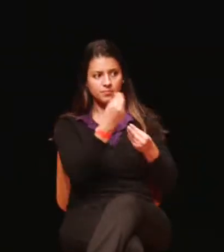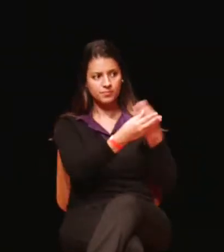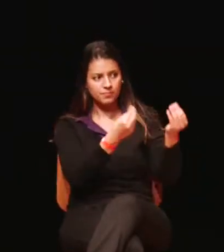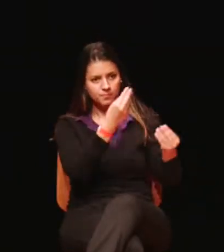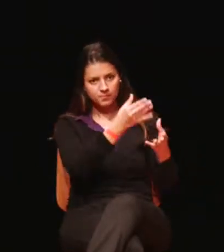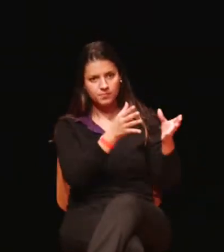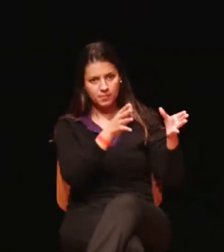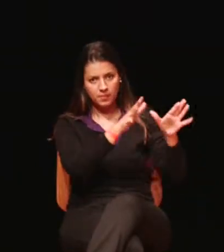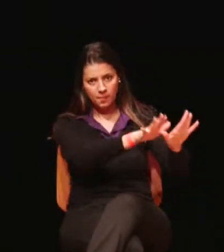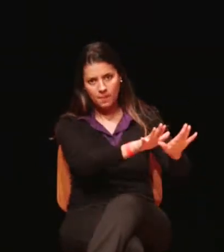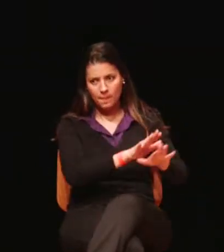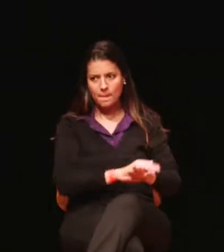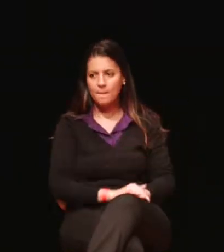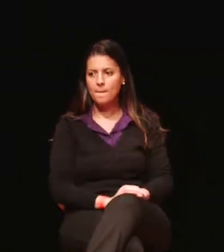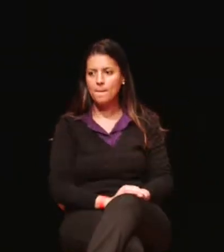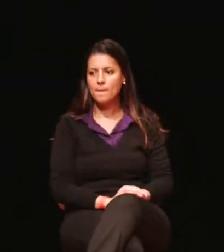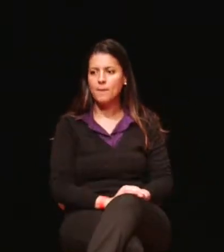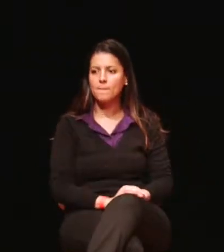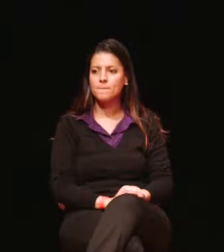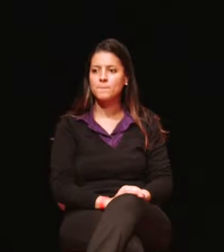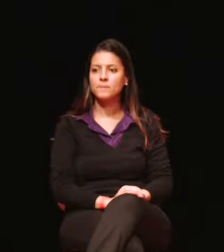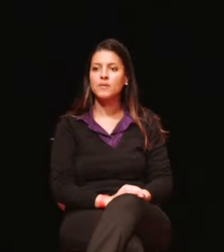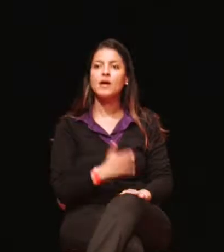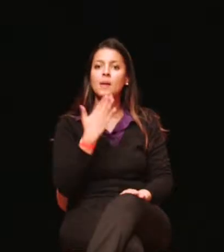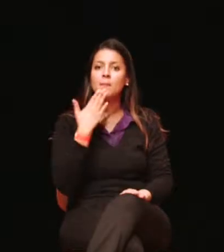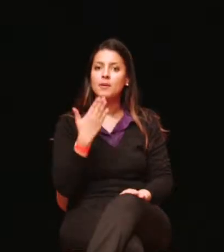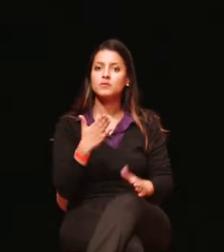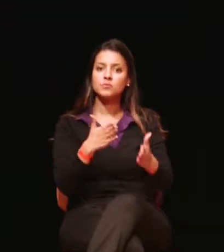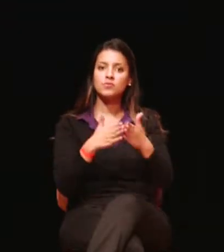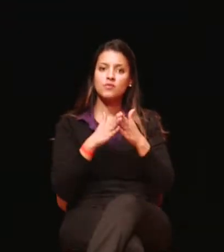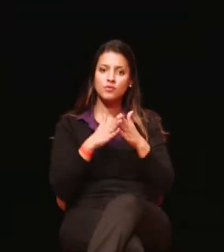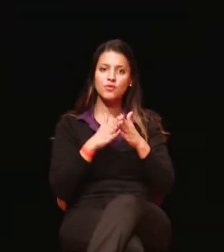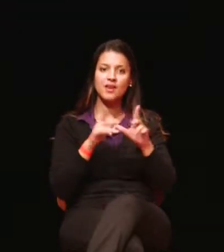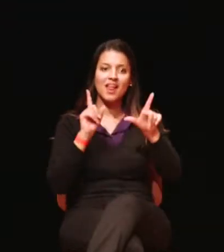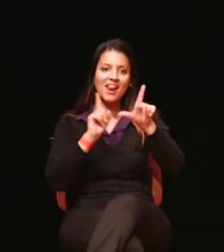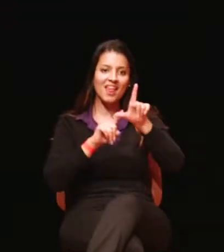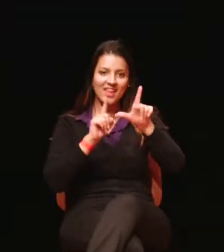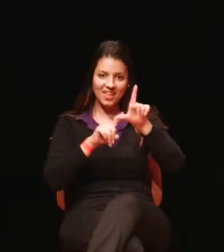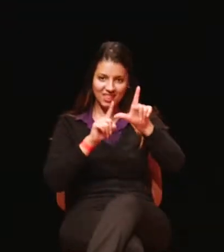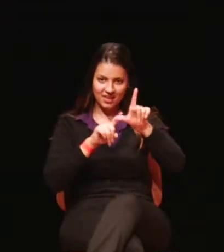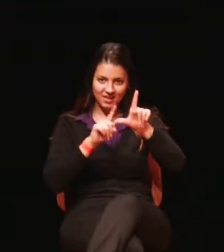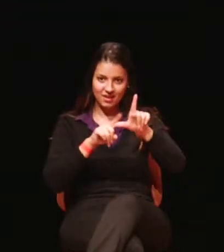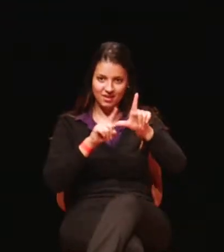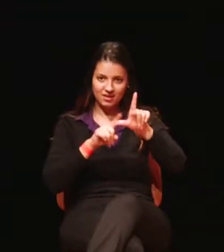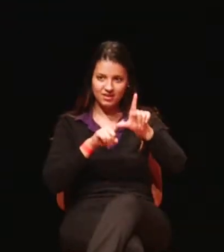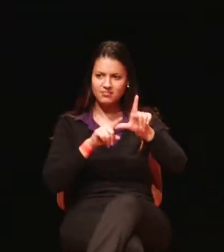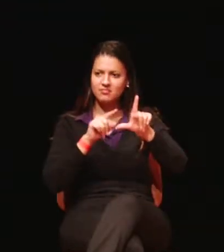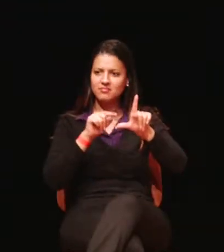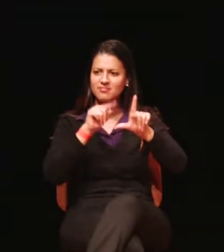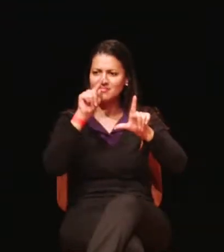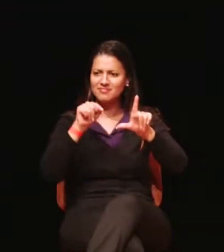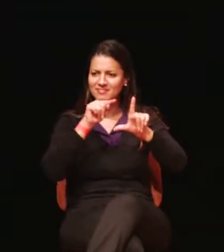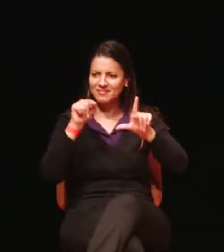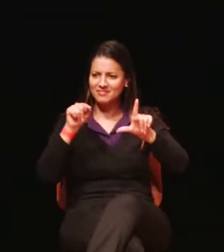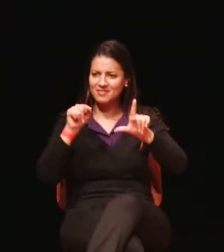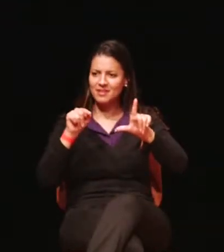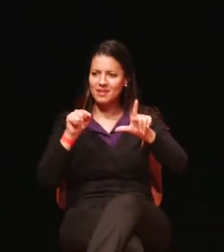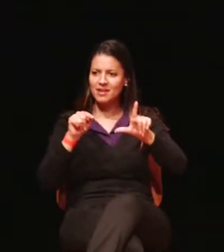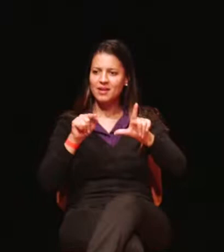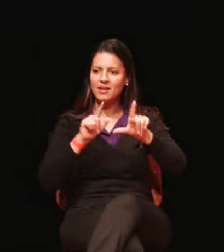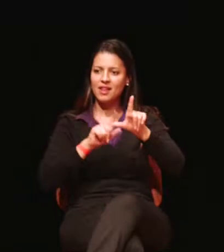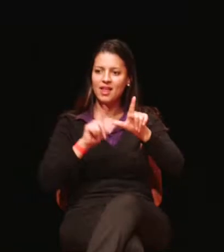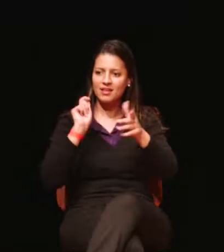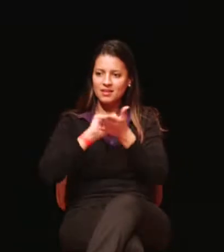gente pede, por favor, para escrever em letra de forma, para facilitar a nossa leitura aqui, ou quem tiver uma letra cursiva